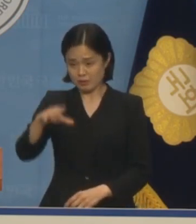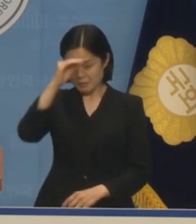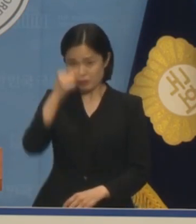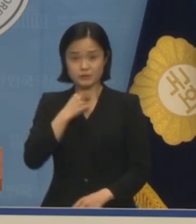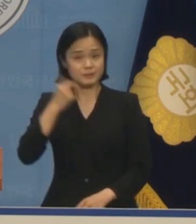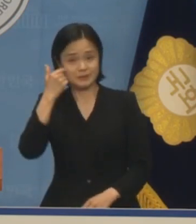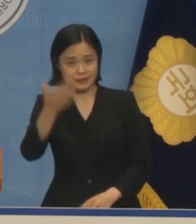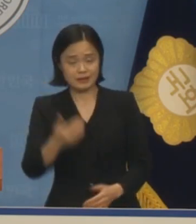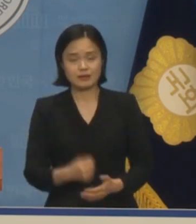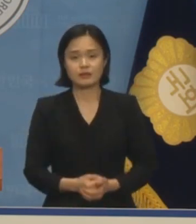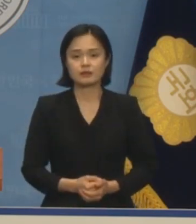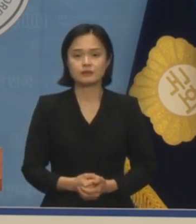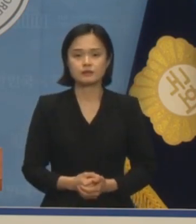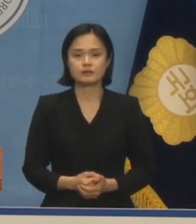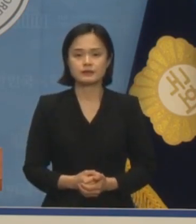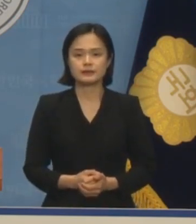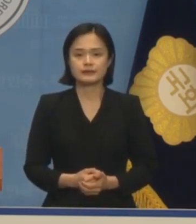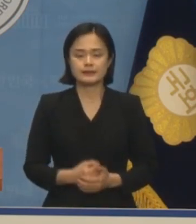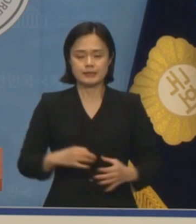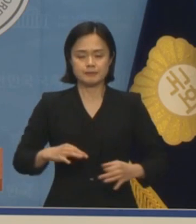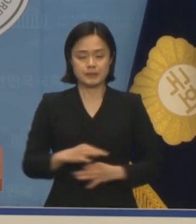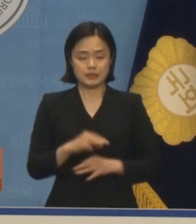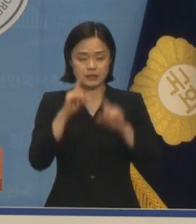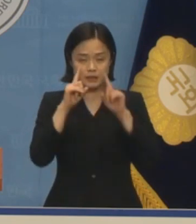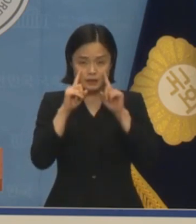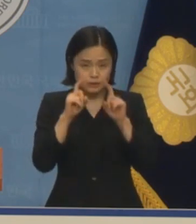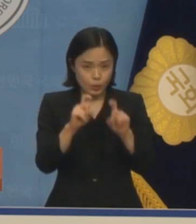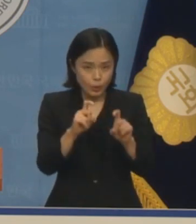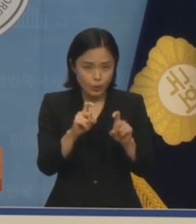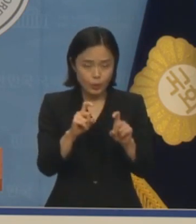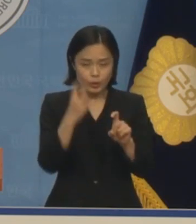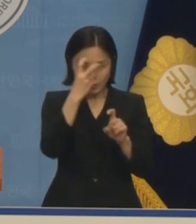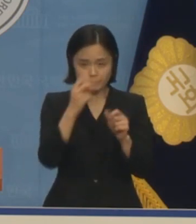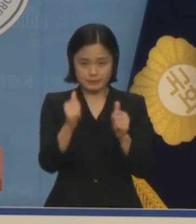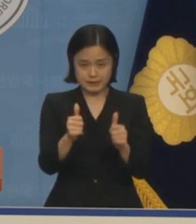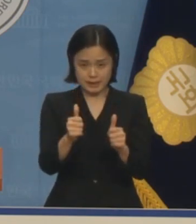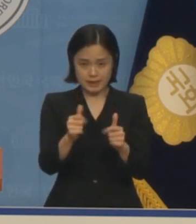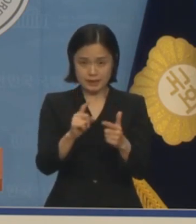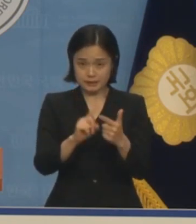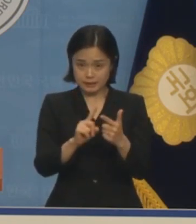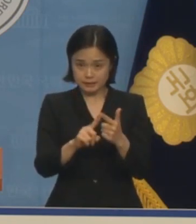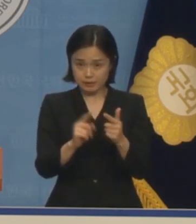의혹 검사에 대한 탄핵소추안이 국회에서 통과되자